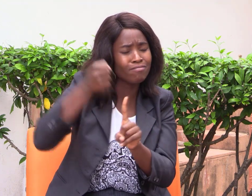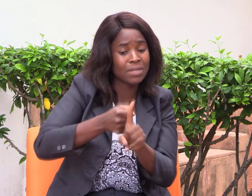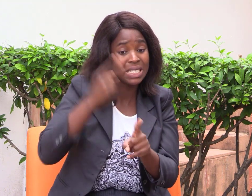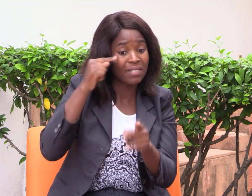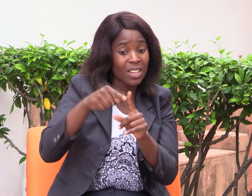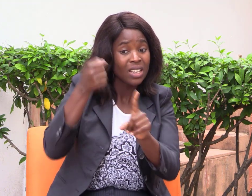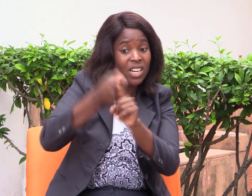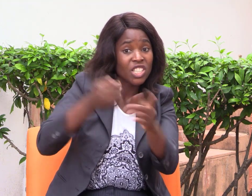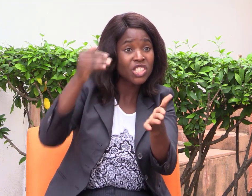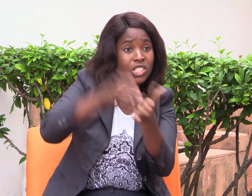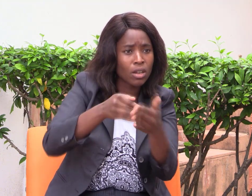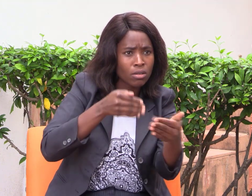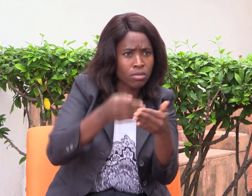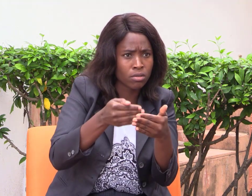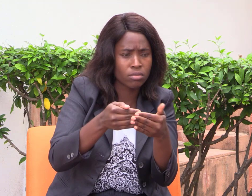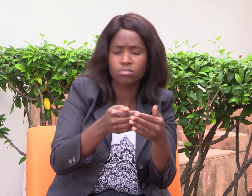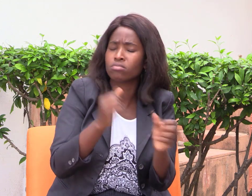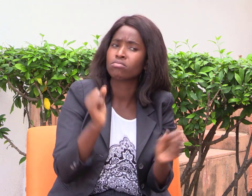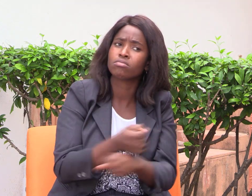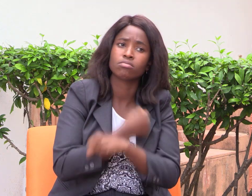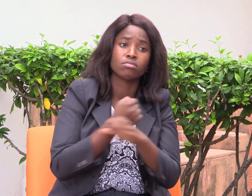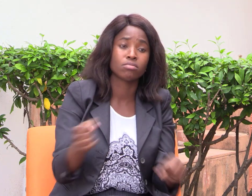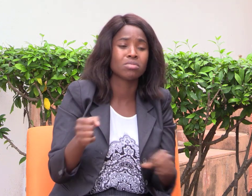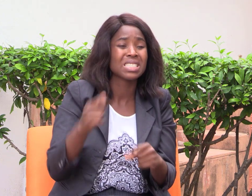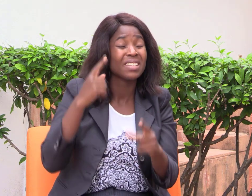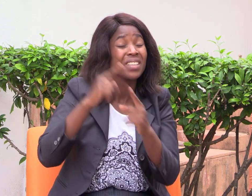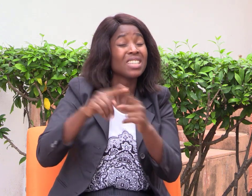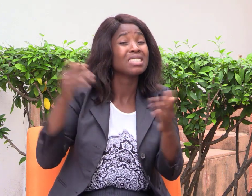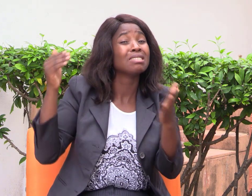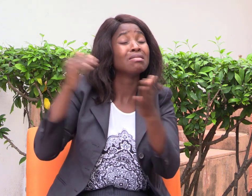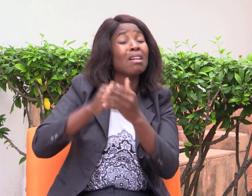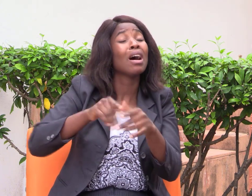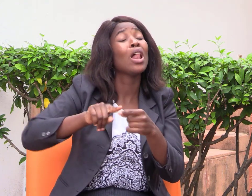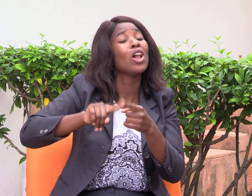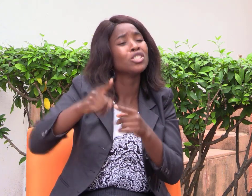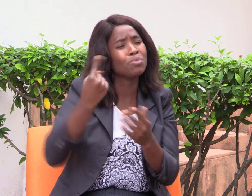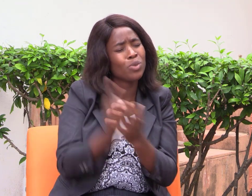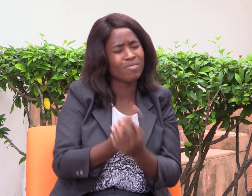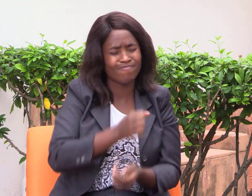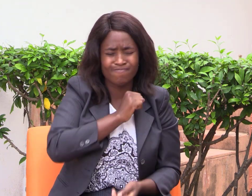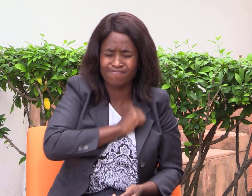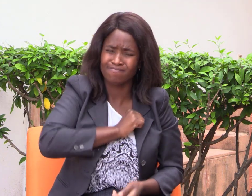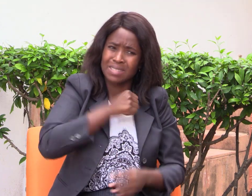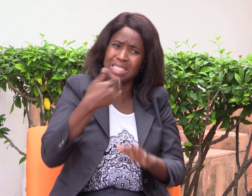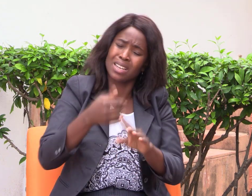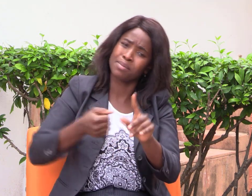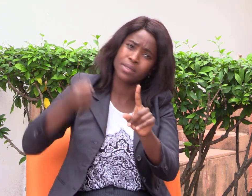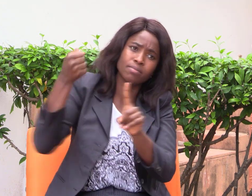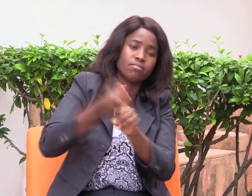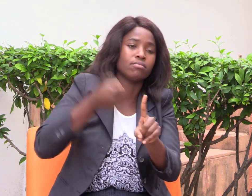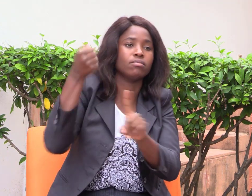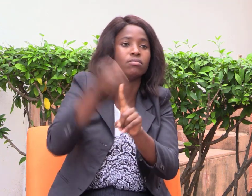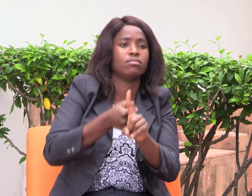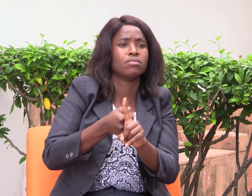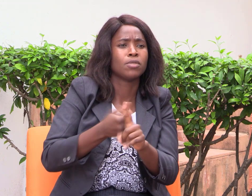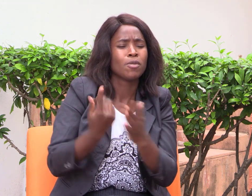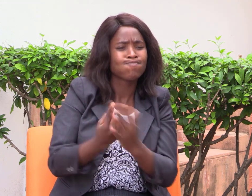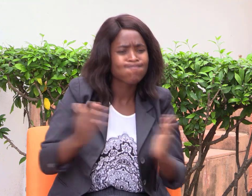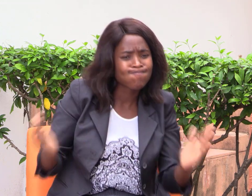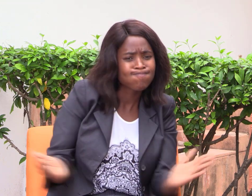desenvolver e que nós devíamos implementar o que os outros estão lá a fazer. É algo que realmente vai ser por